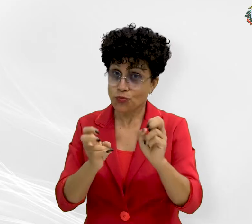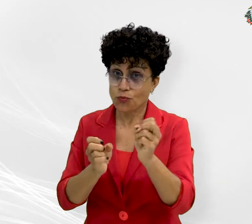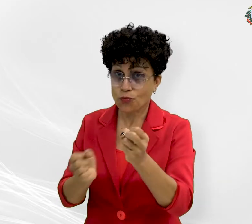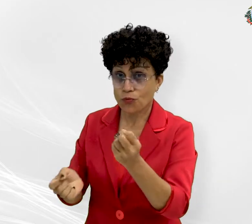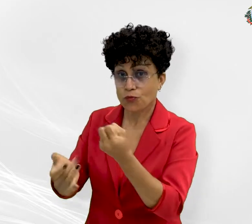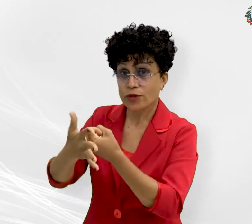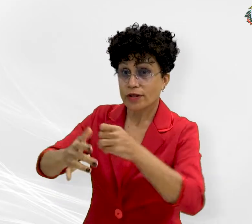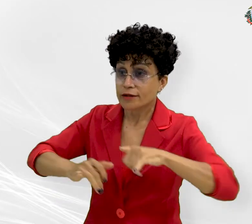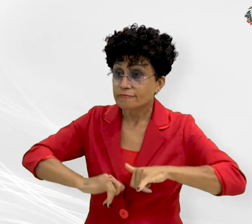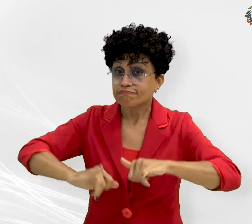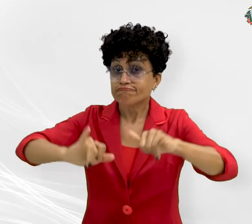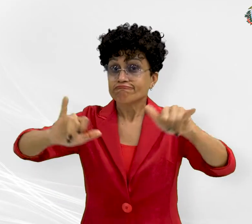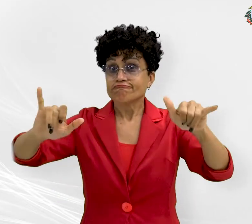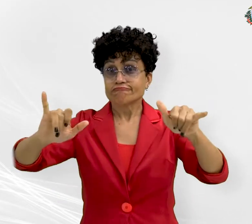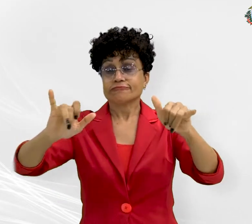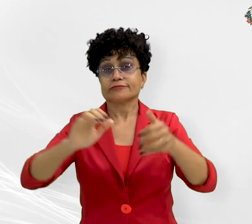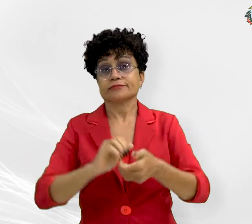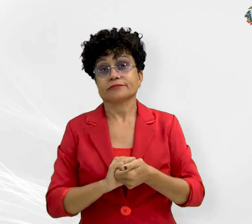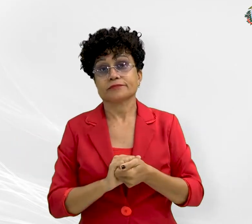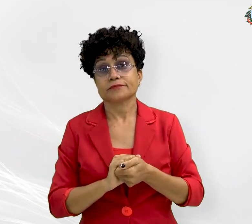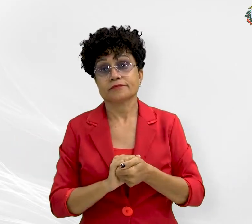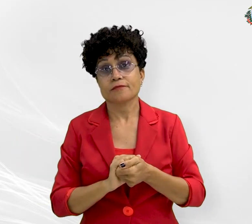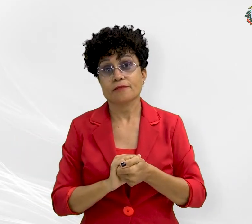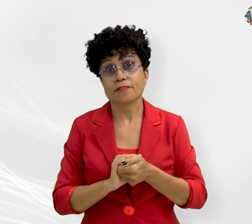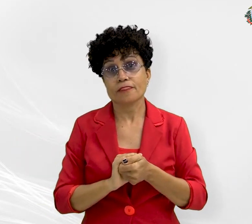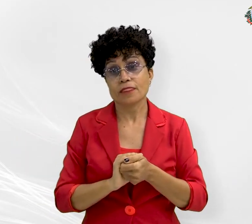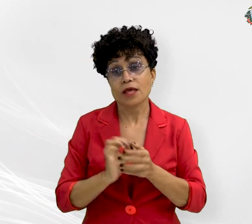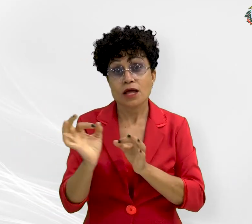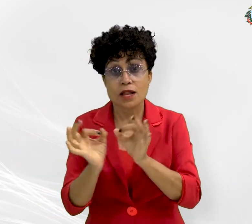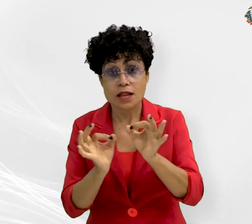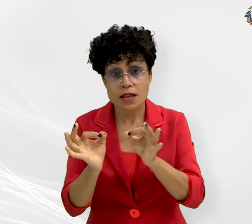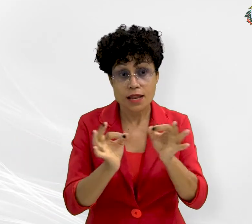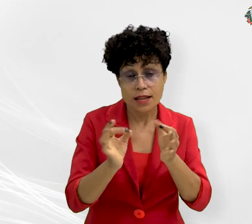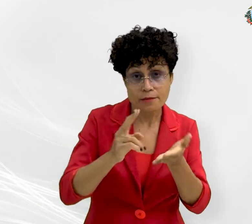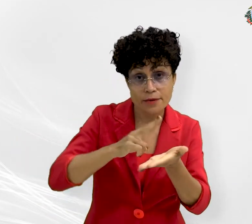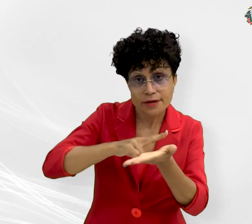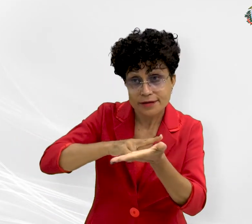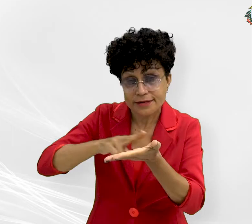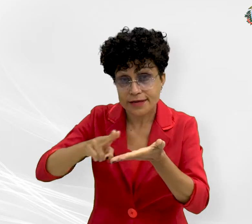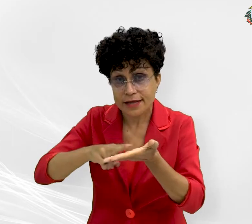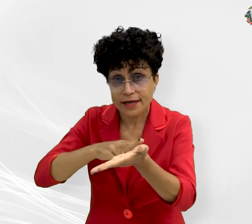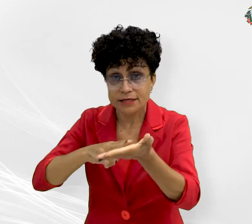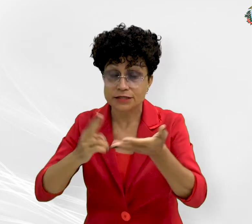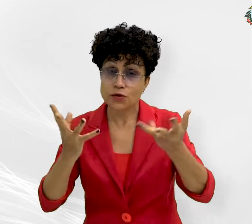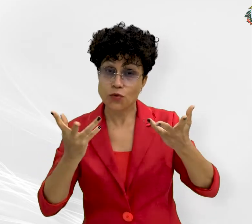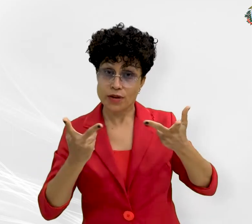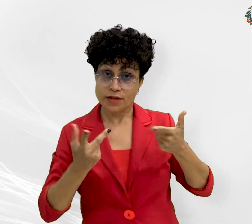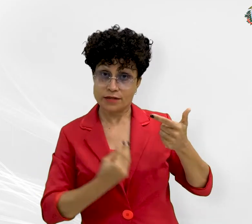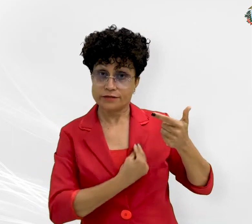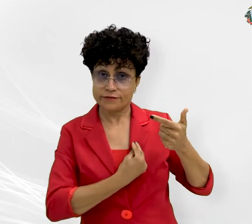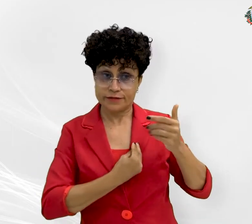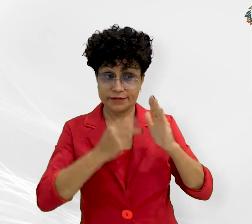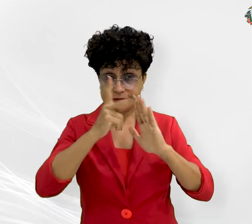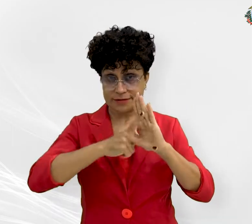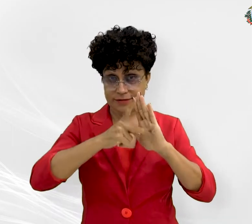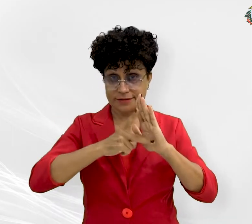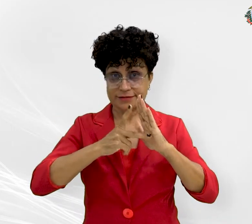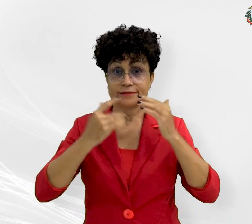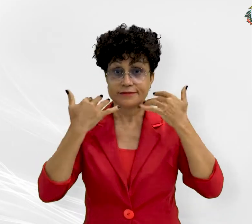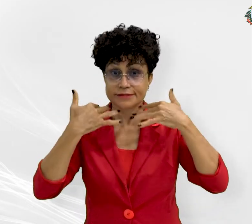desenvolvimento de campanhas, a elaboração da Carta de Serviço do Núcleo de Qualidade de Vida no Trabalho, Vida Plena, a